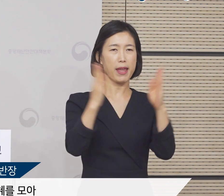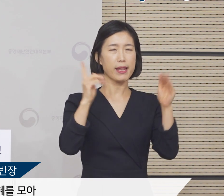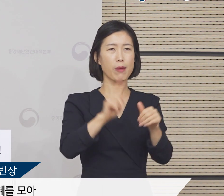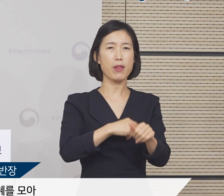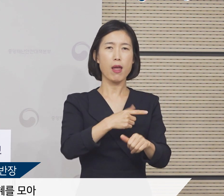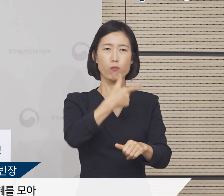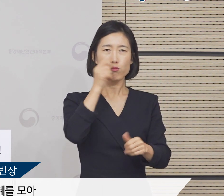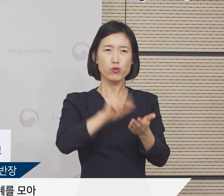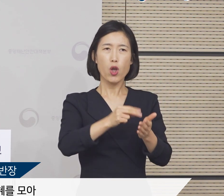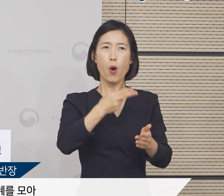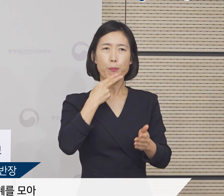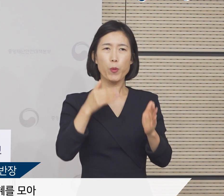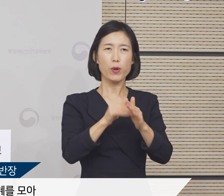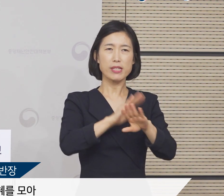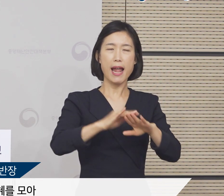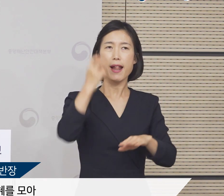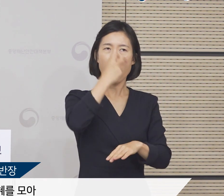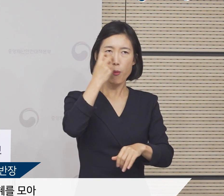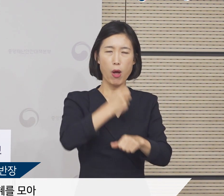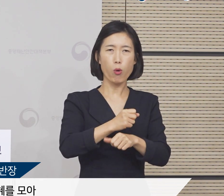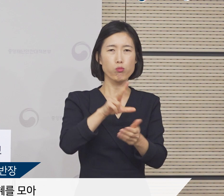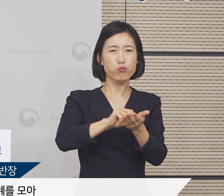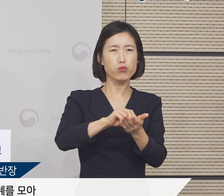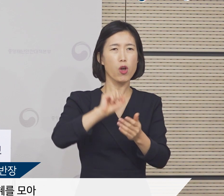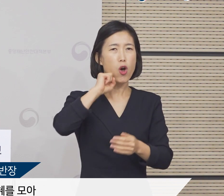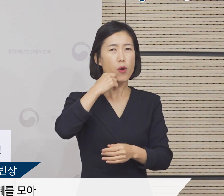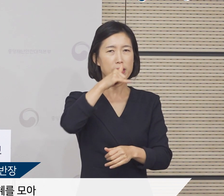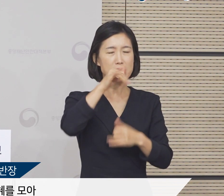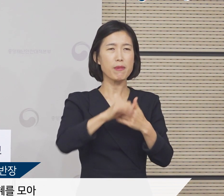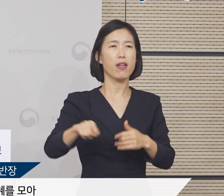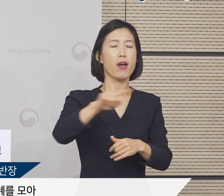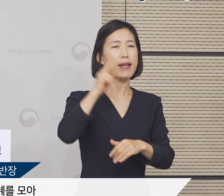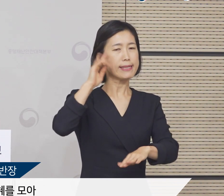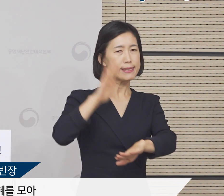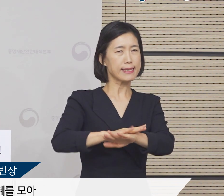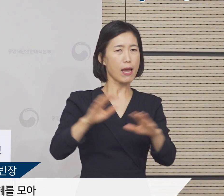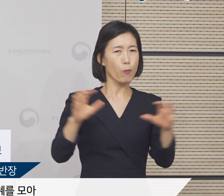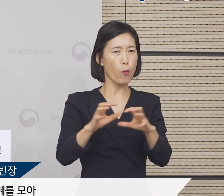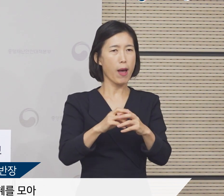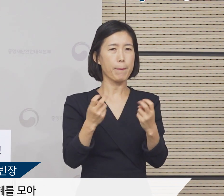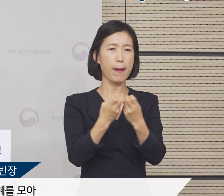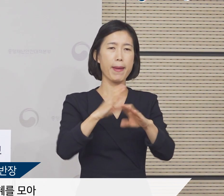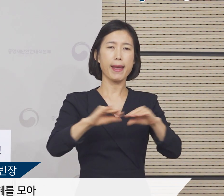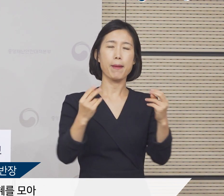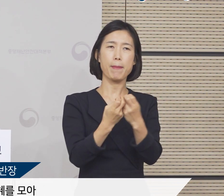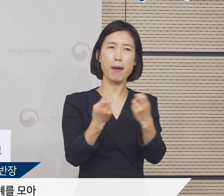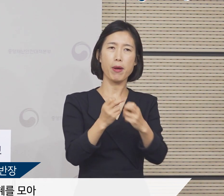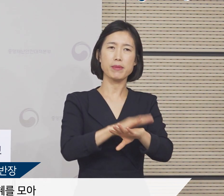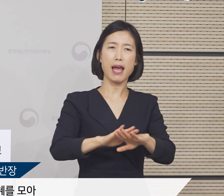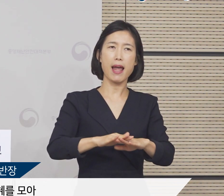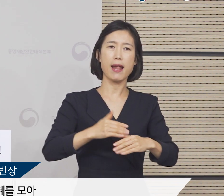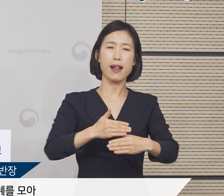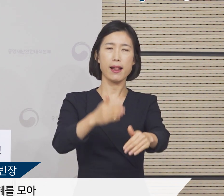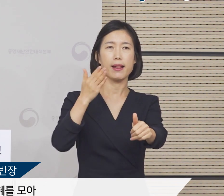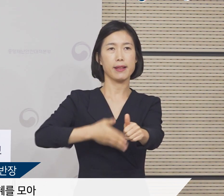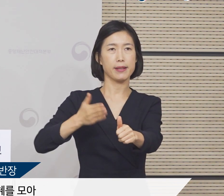점검하고 문제점과 애로사항은 모두의 지혜를 모아 해결 방안을 마련할 것을 당부하였습니다.